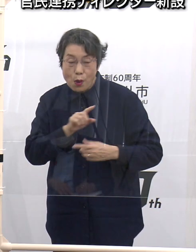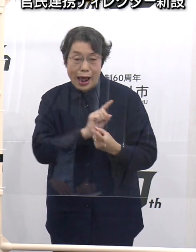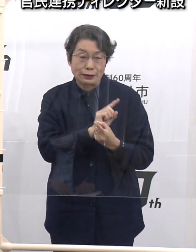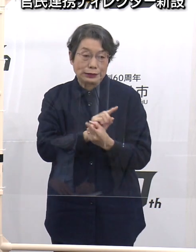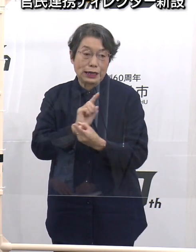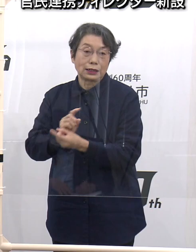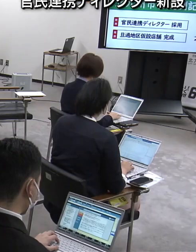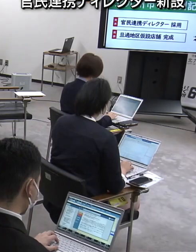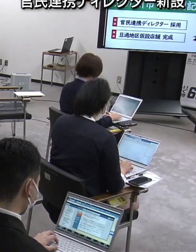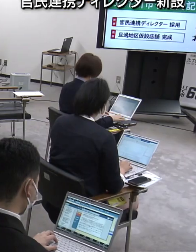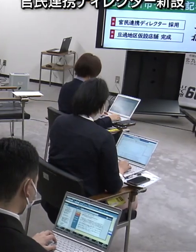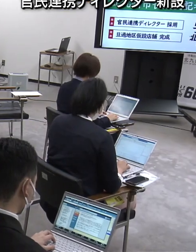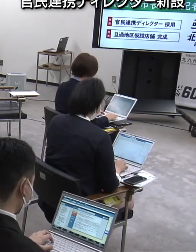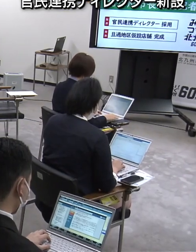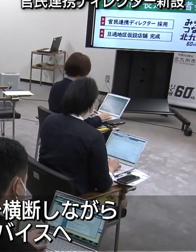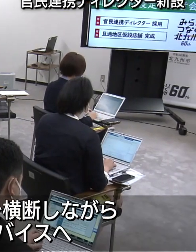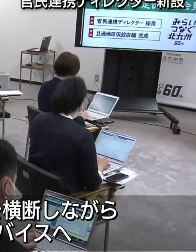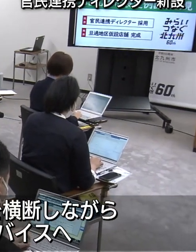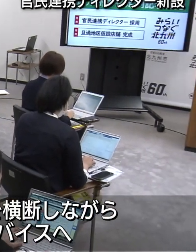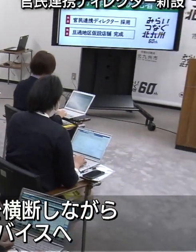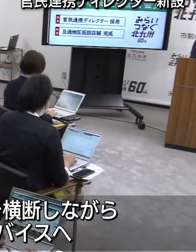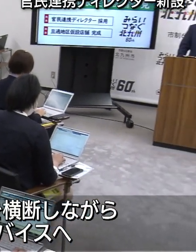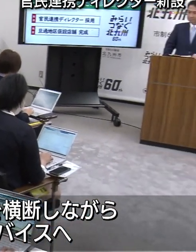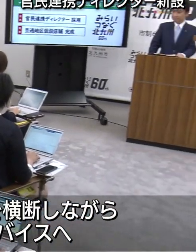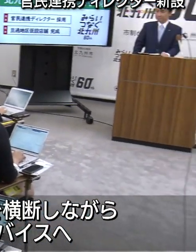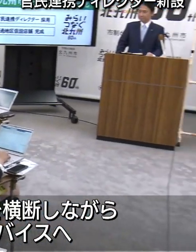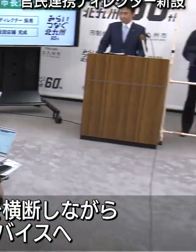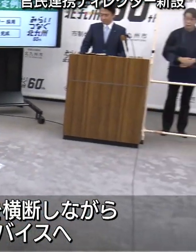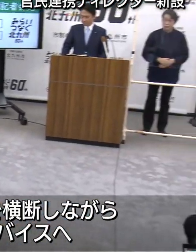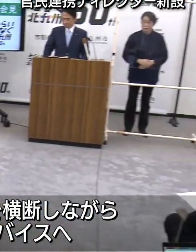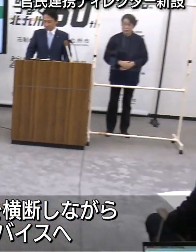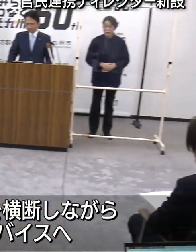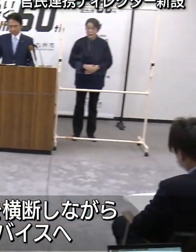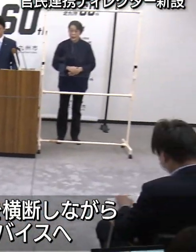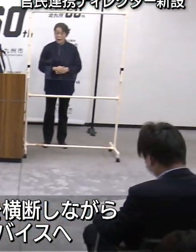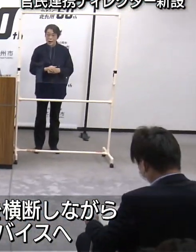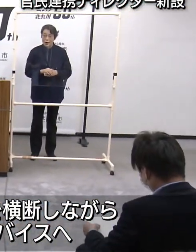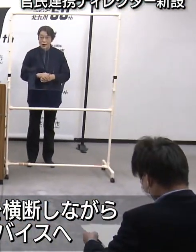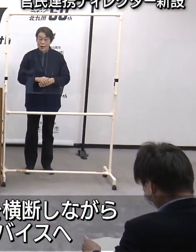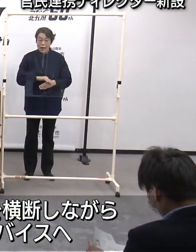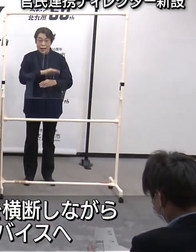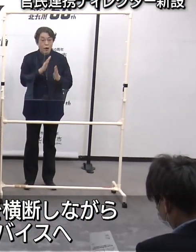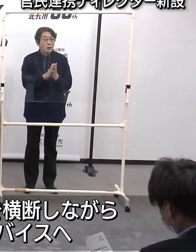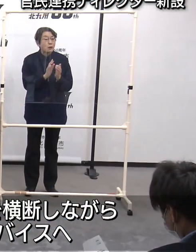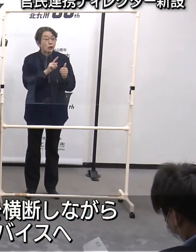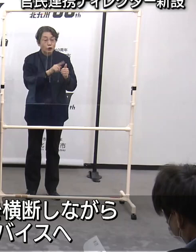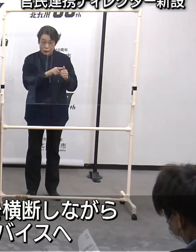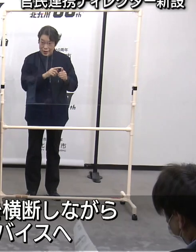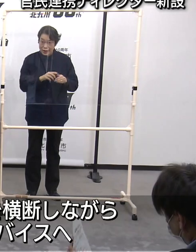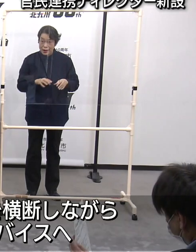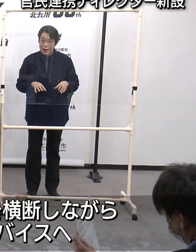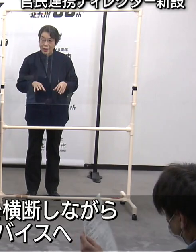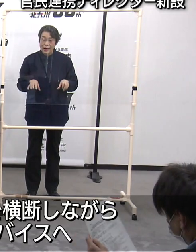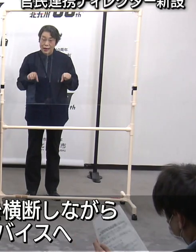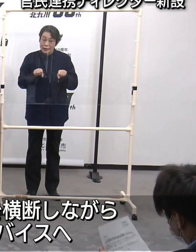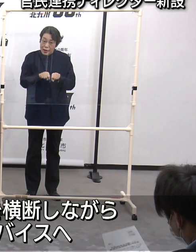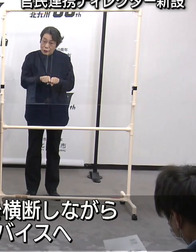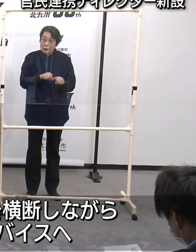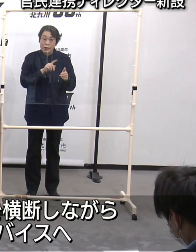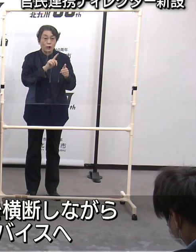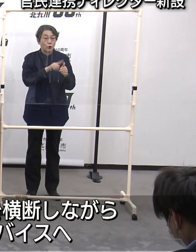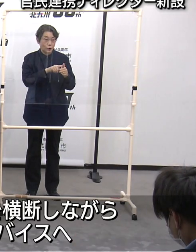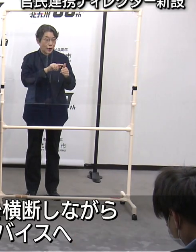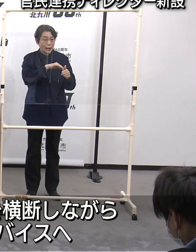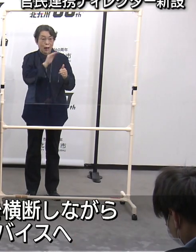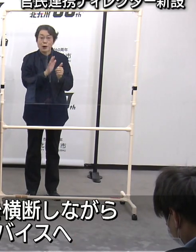し山本さんは企画調整局に所属し行財政改革を行う官民合同チーム